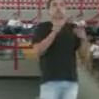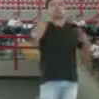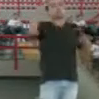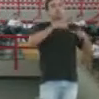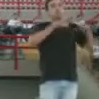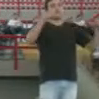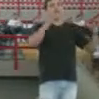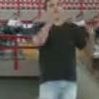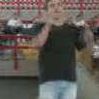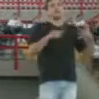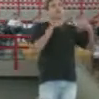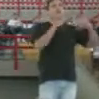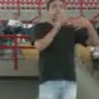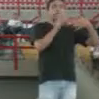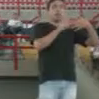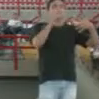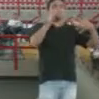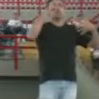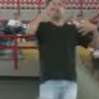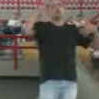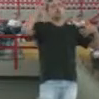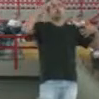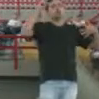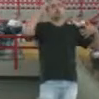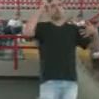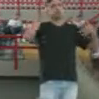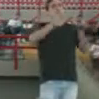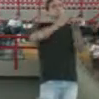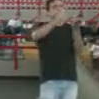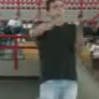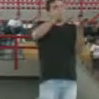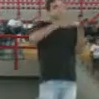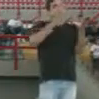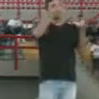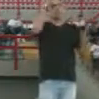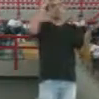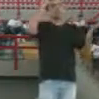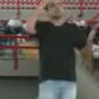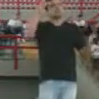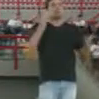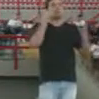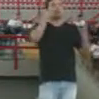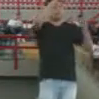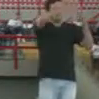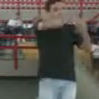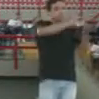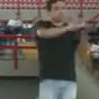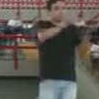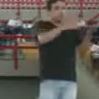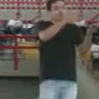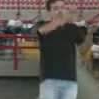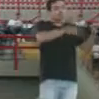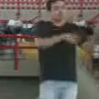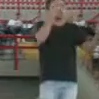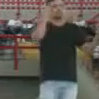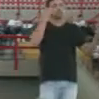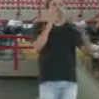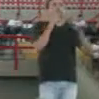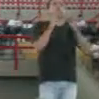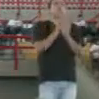massa. Cultura livresca é quando uma pessoa só sabe as coisas que tem nos livros.